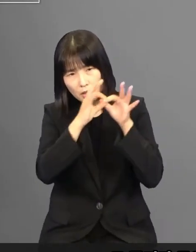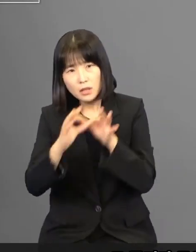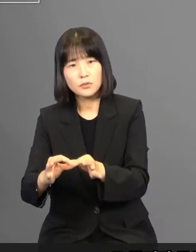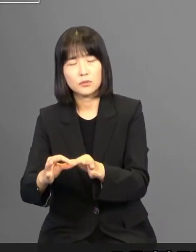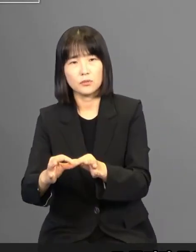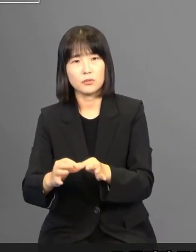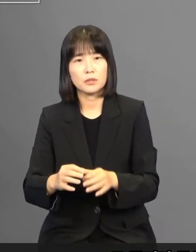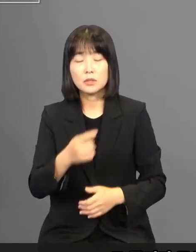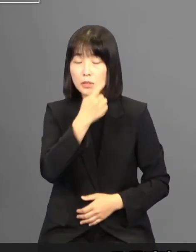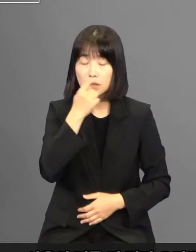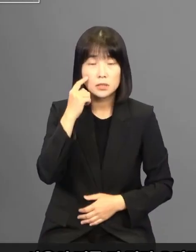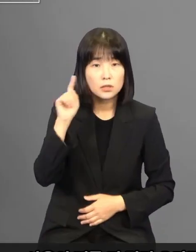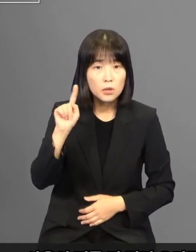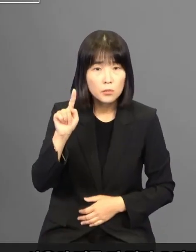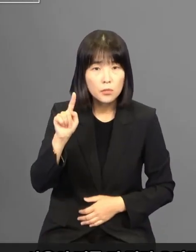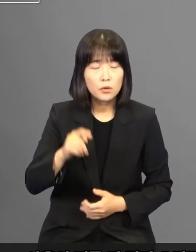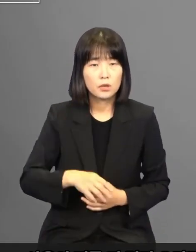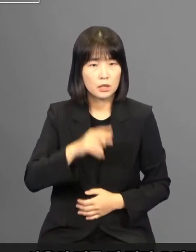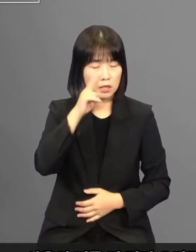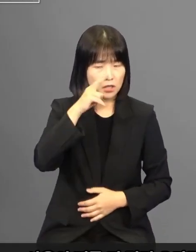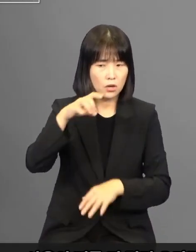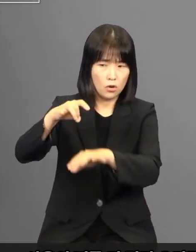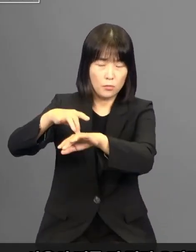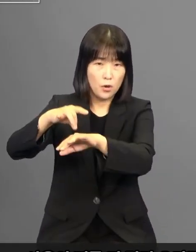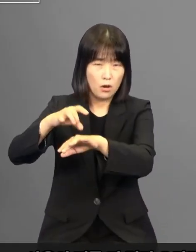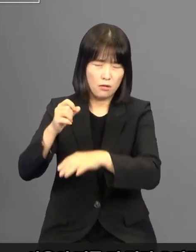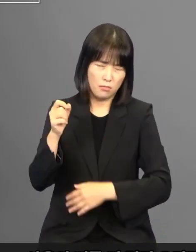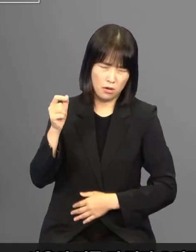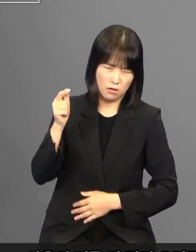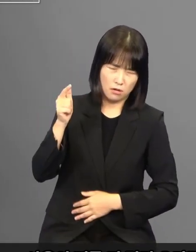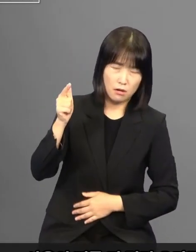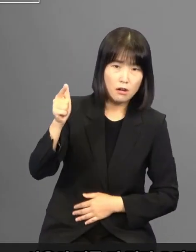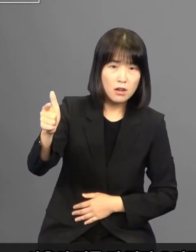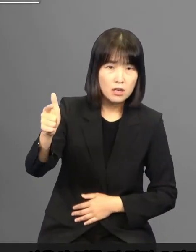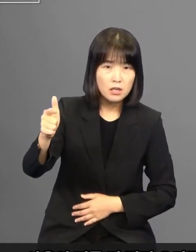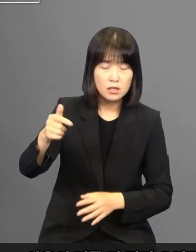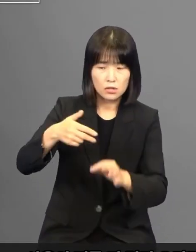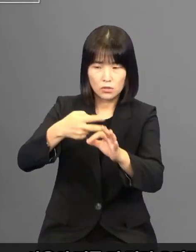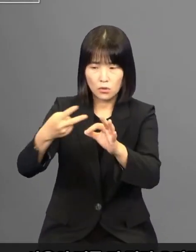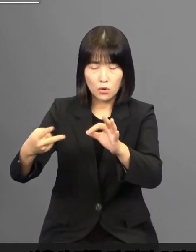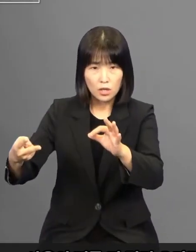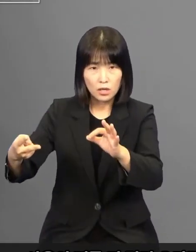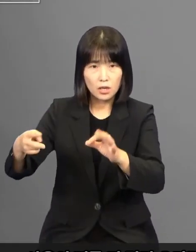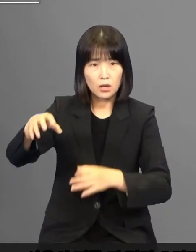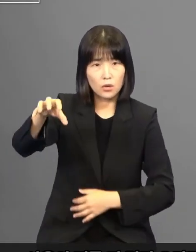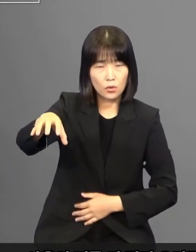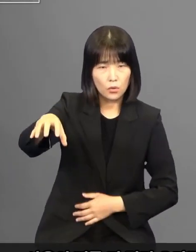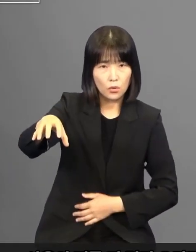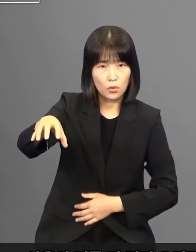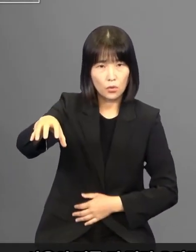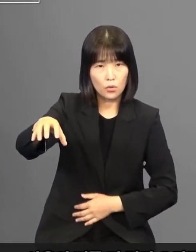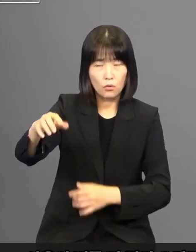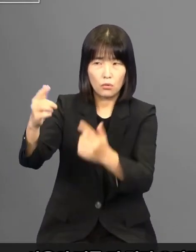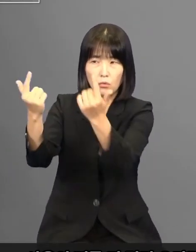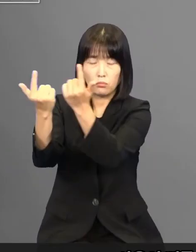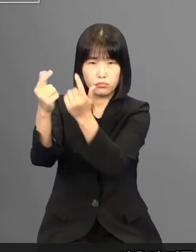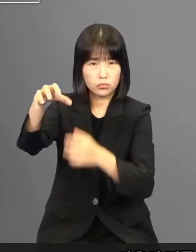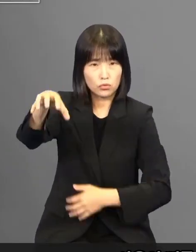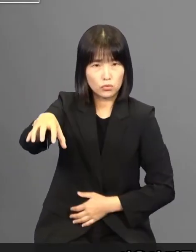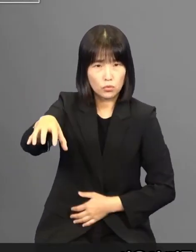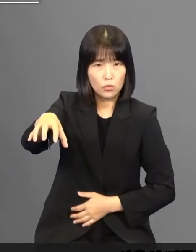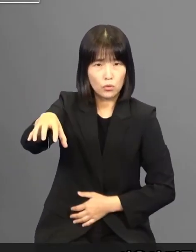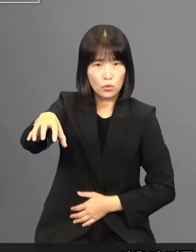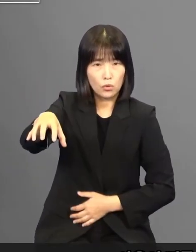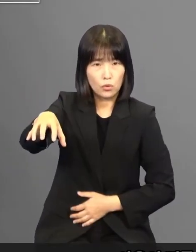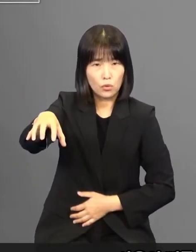말씀드린 것처럼 사울의 뼈를 저 멀리 요단강 동편에 그 약간 북쪽에 차가운 땅에